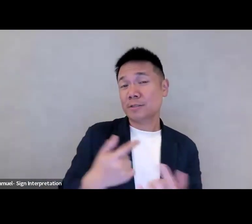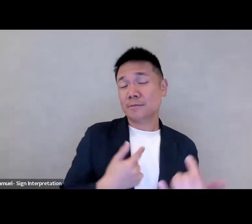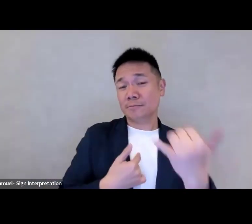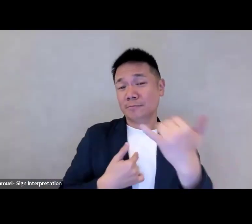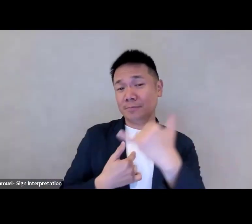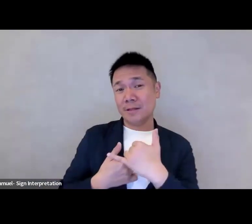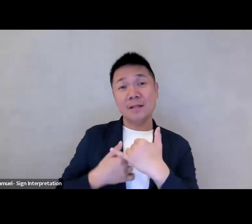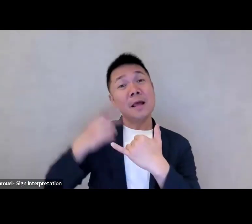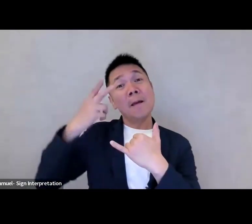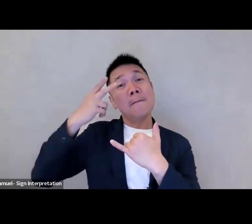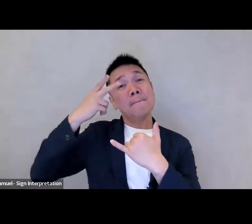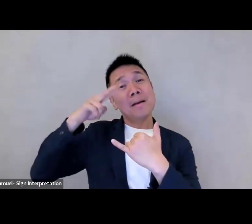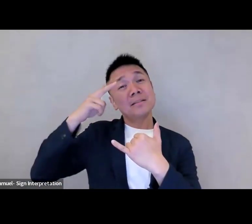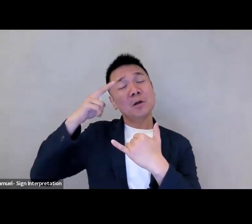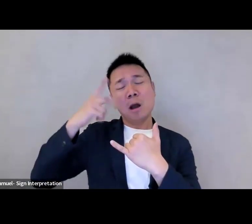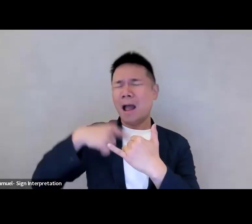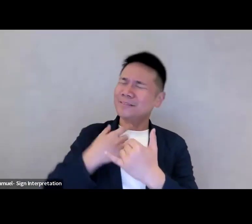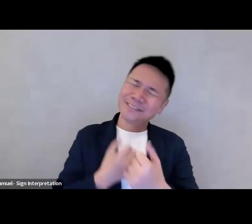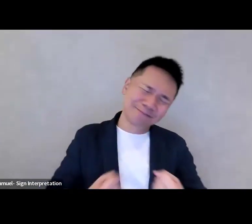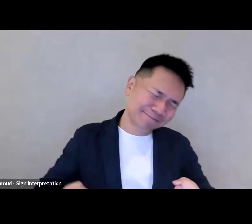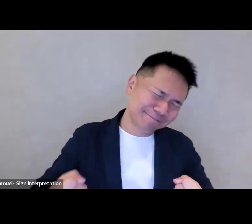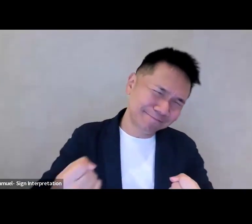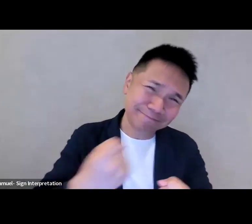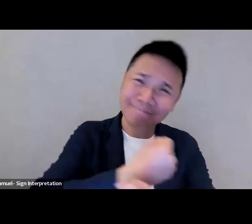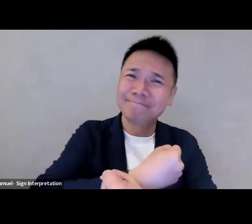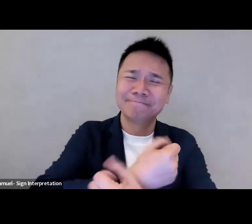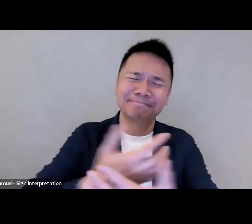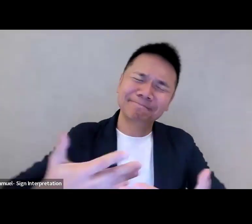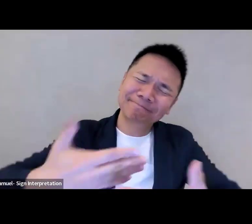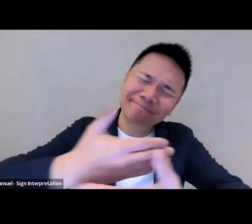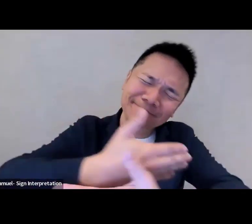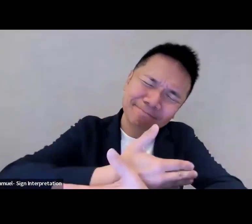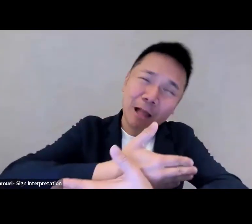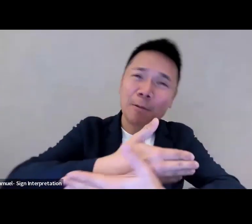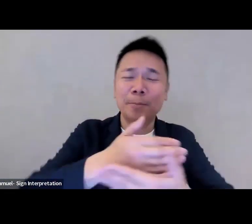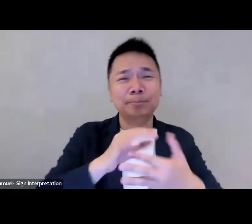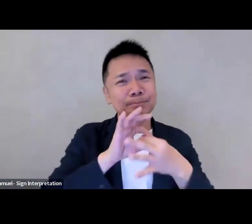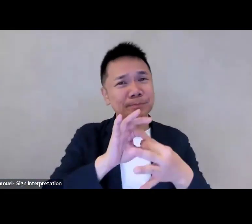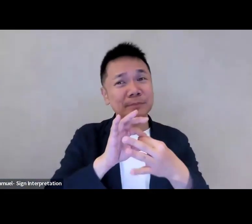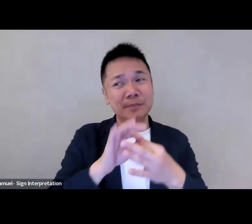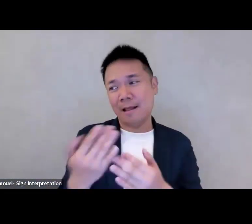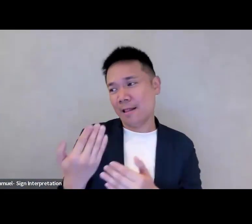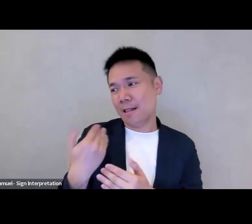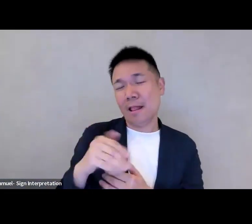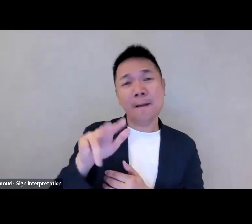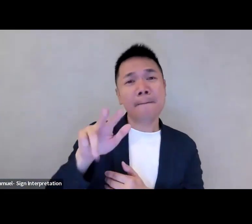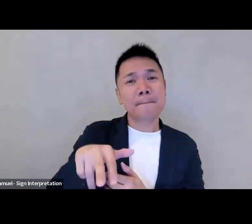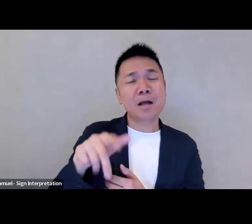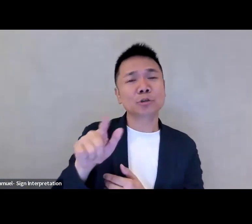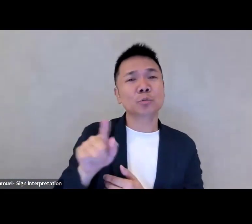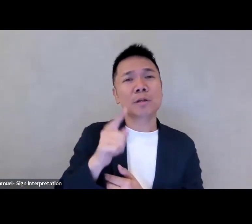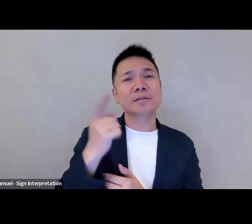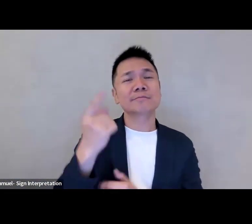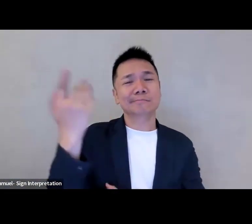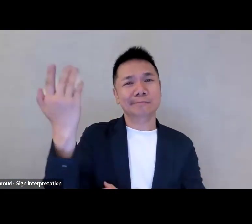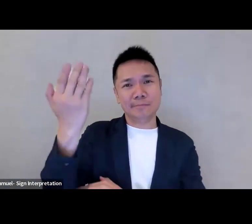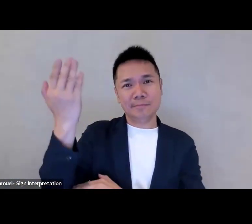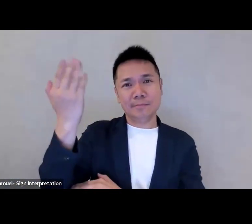献，最后一次见到他是在我的国家，墨西哥。